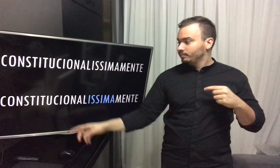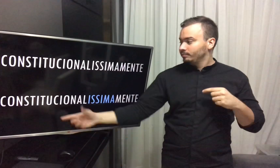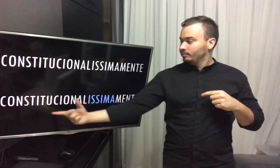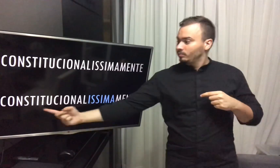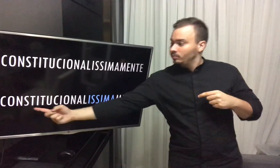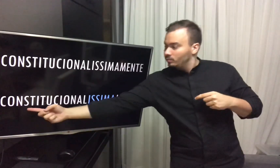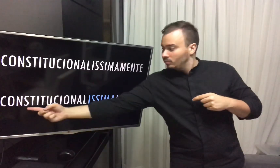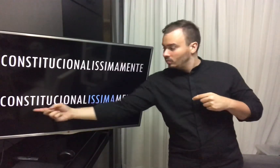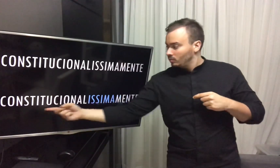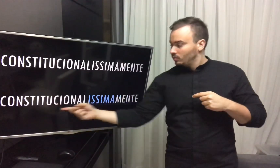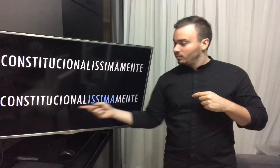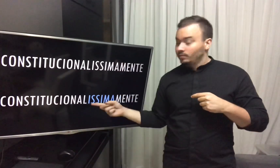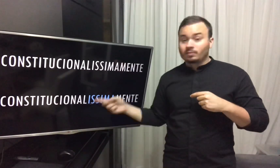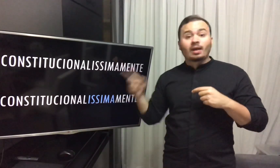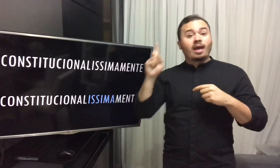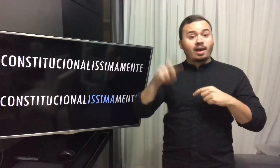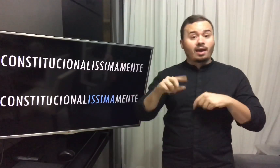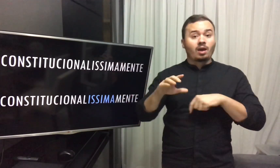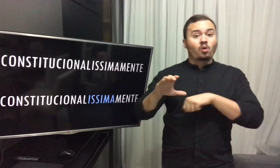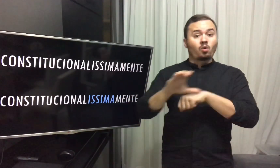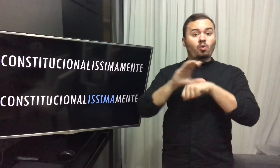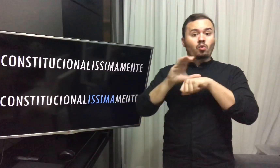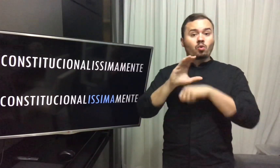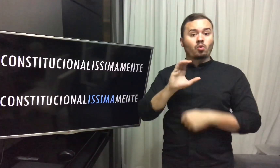Inconstitucionalissimamente. Vejam quantas